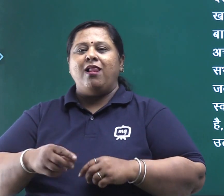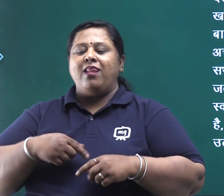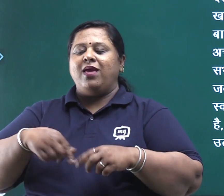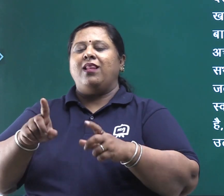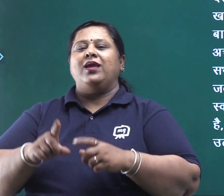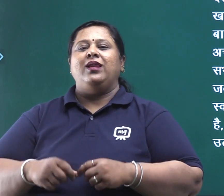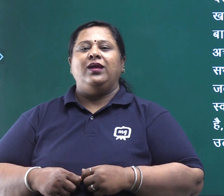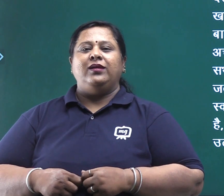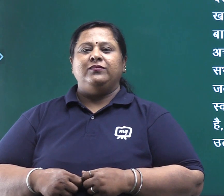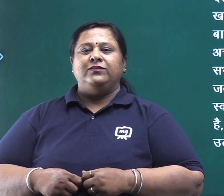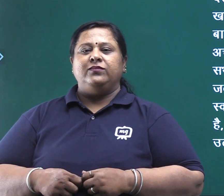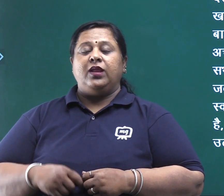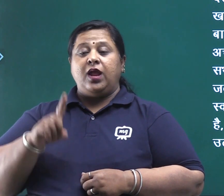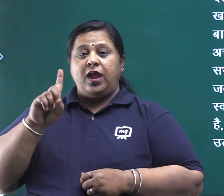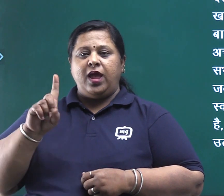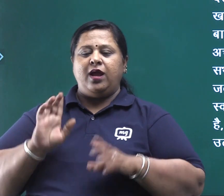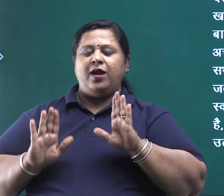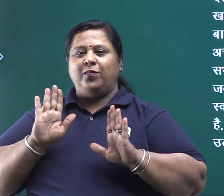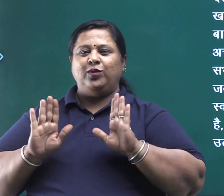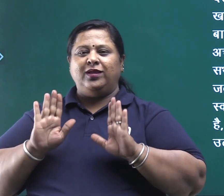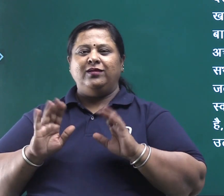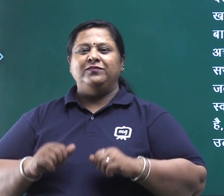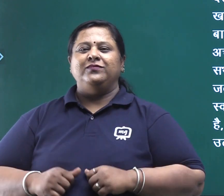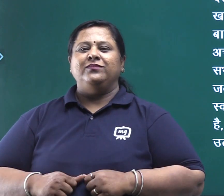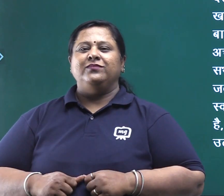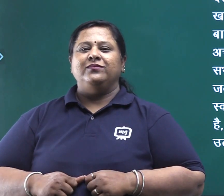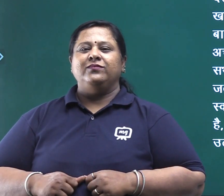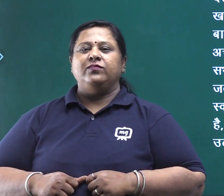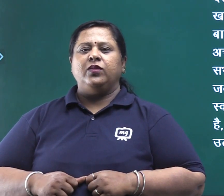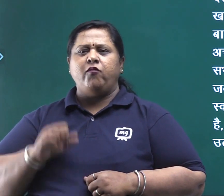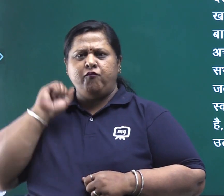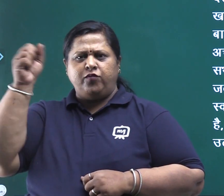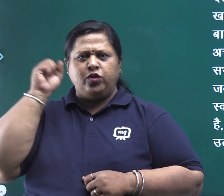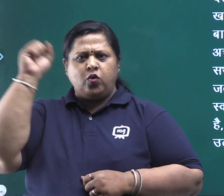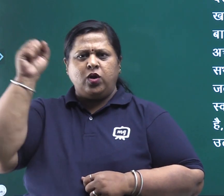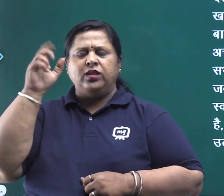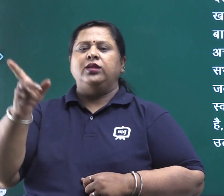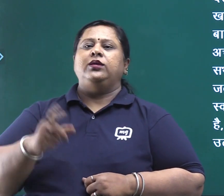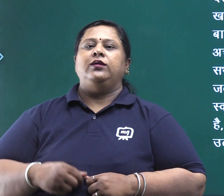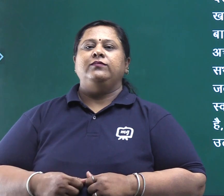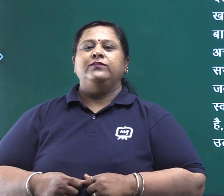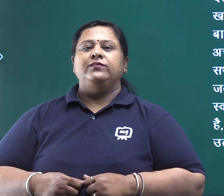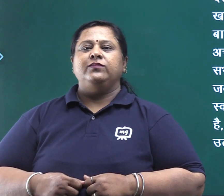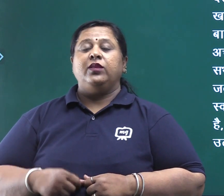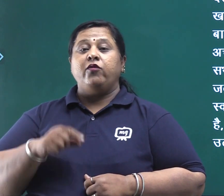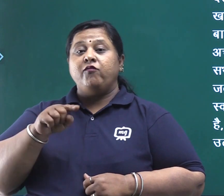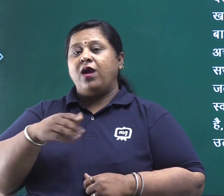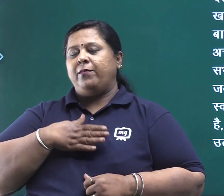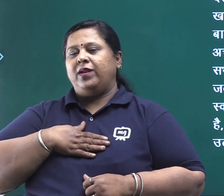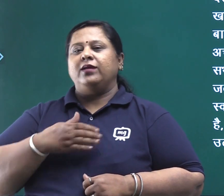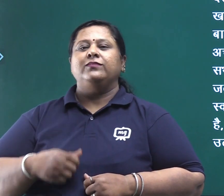लिए एक कठपुतली विद्रोह कर देती है। वह